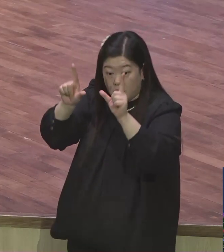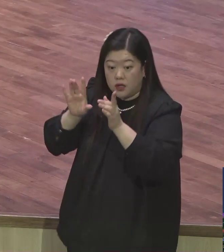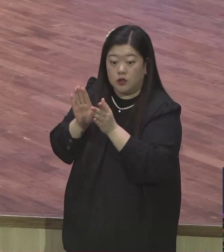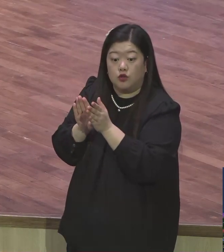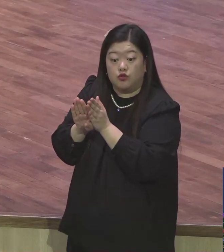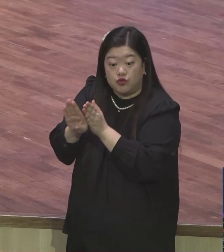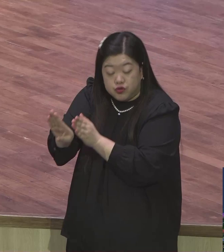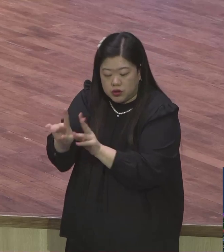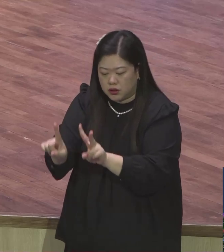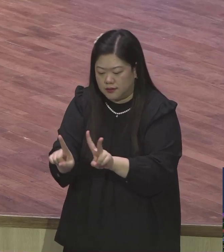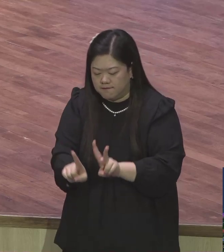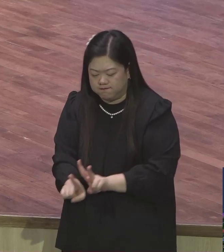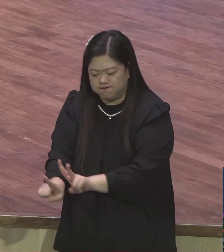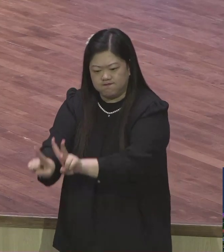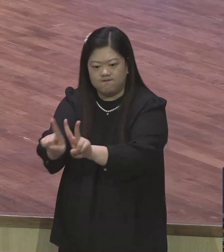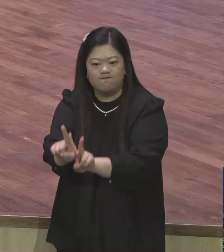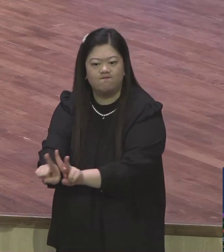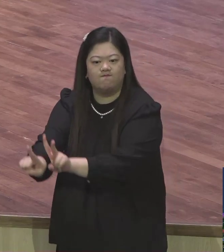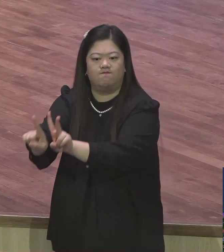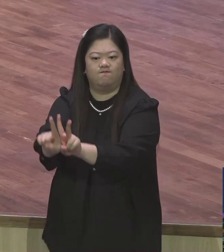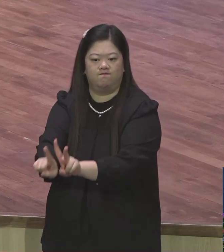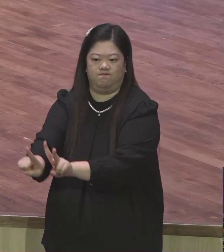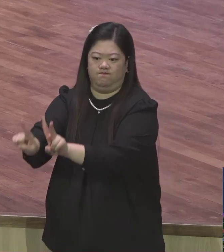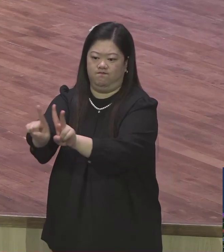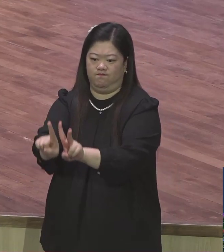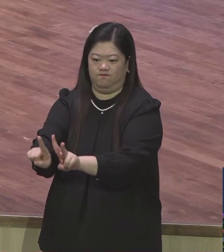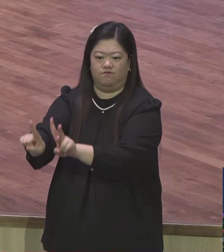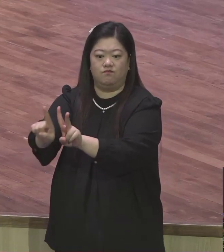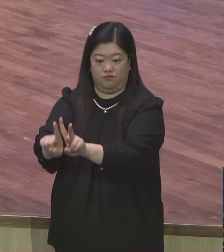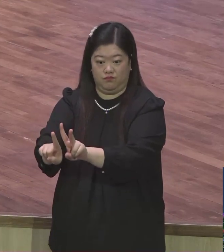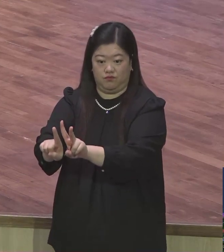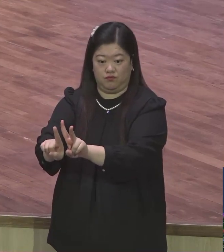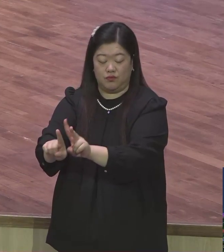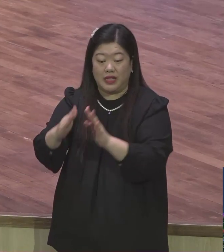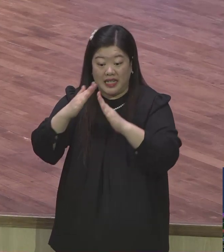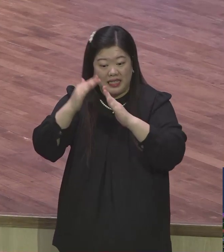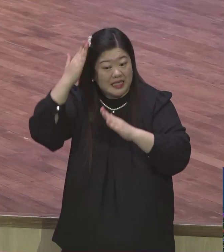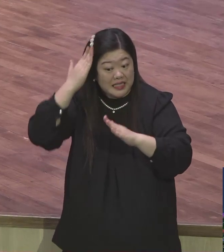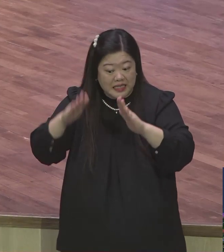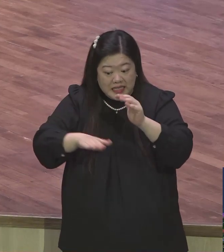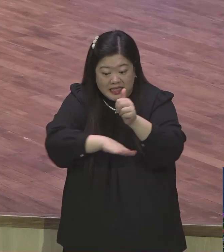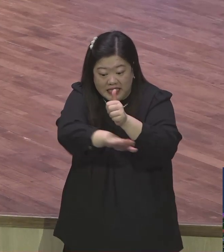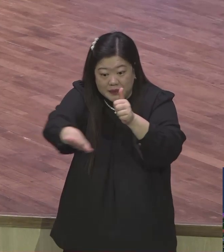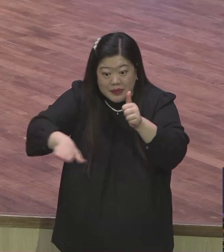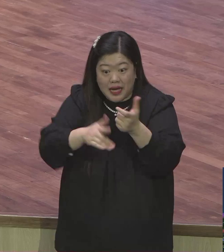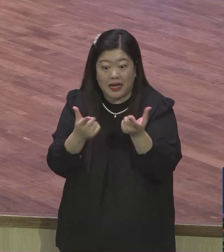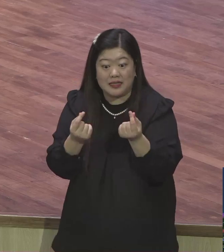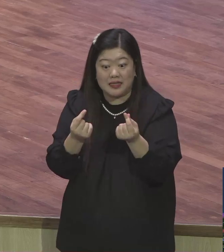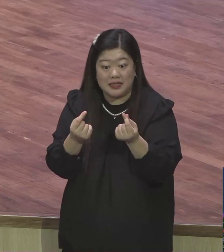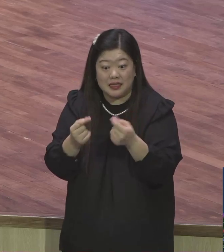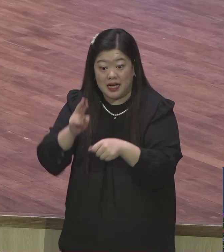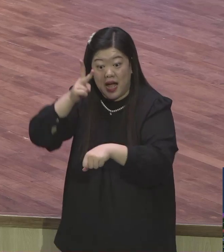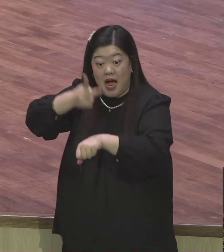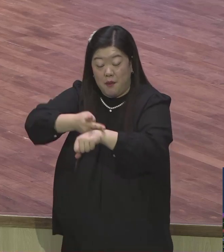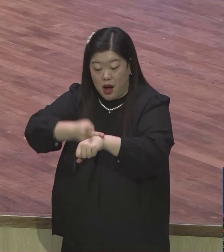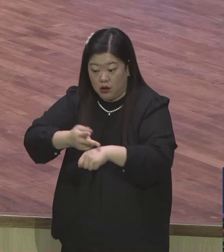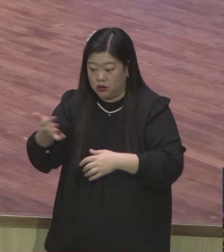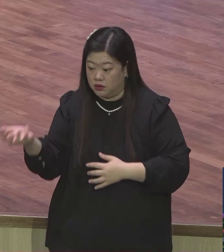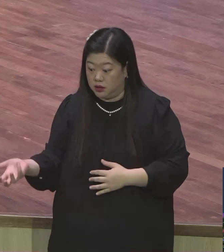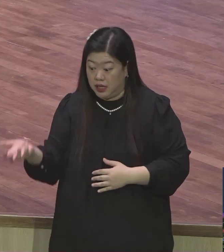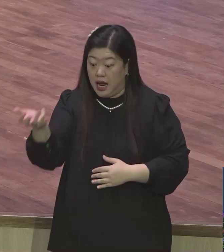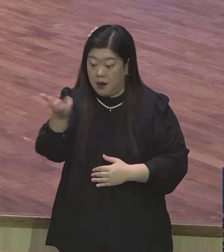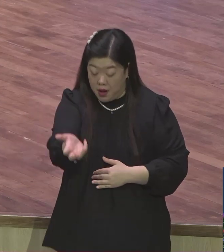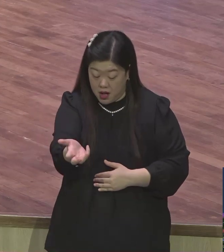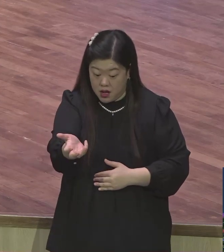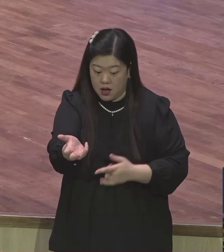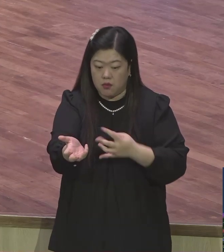그림자처럼 그때부터 따라다니기 시작합니다. 그림자처럼 무시했어요. 바울이 장소를 그렇게 옮겨서